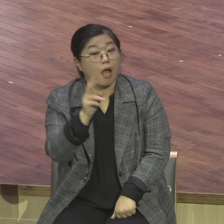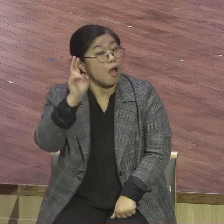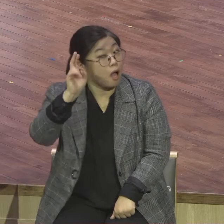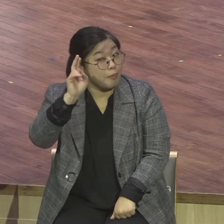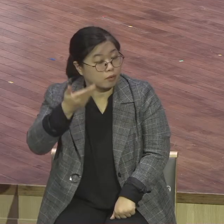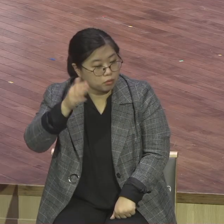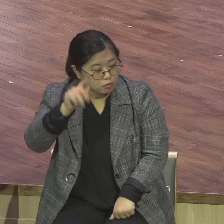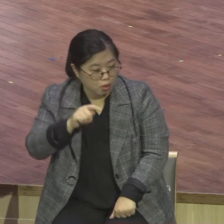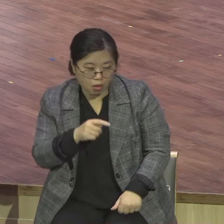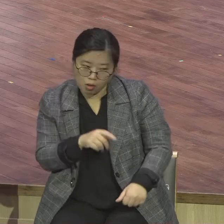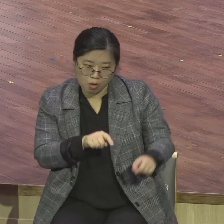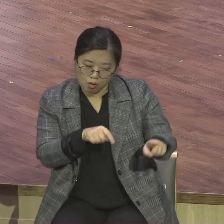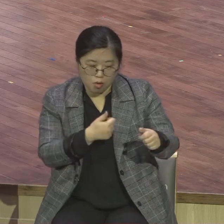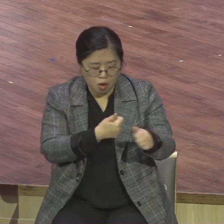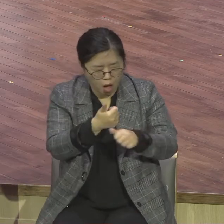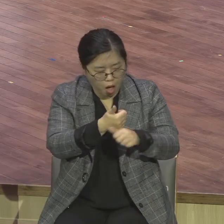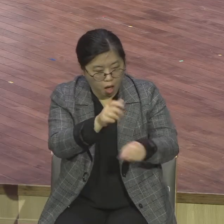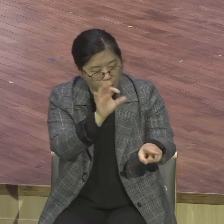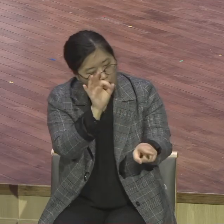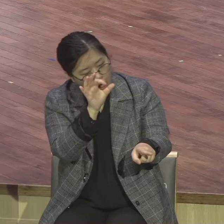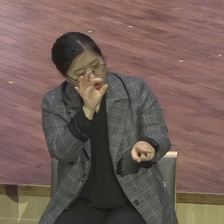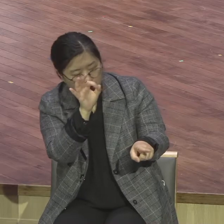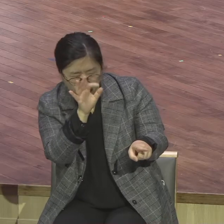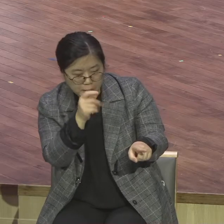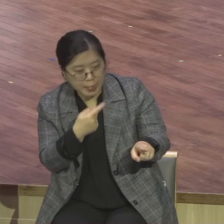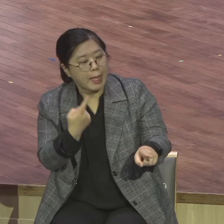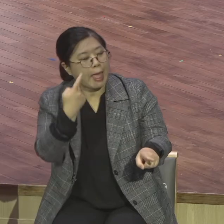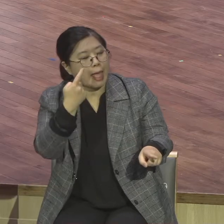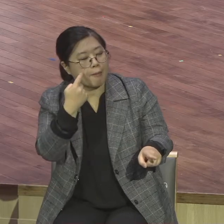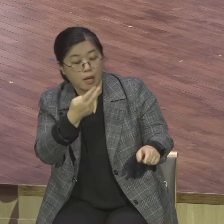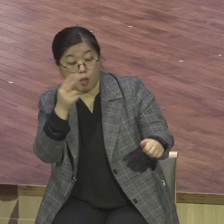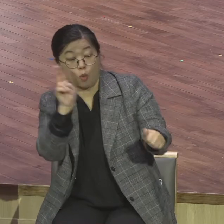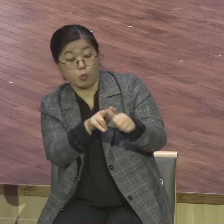없는 게임의 규칙을 따르지 않는다.